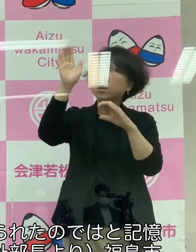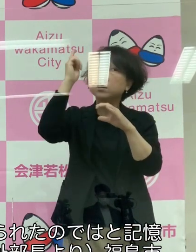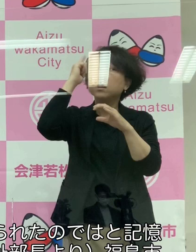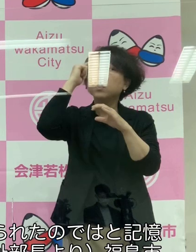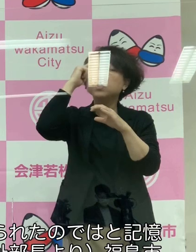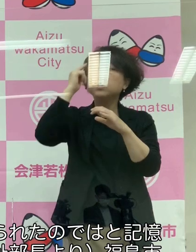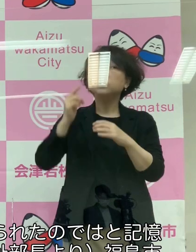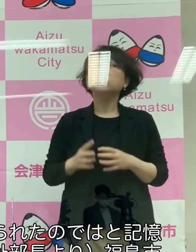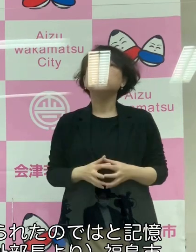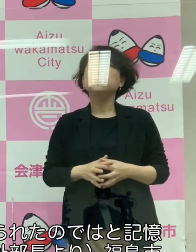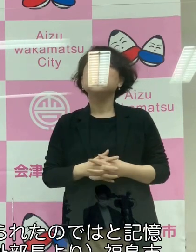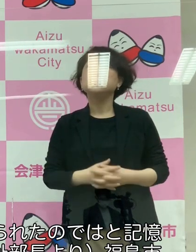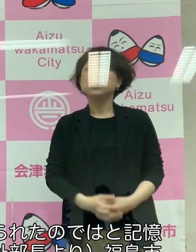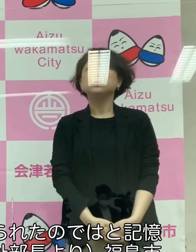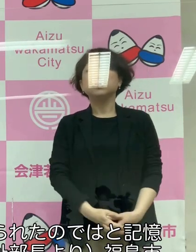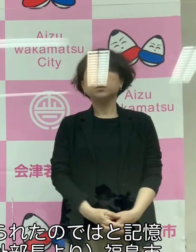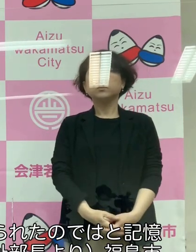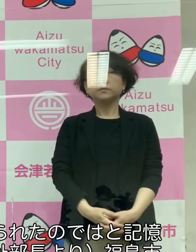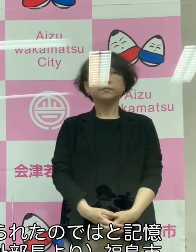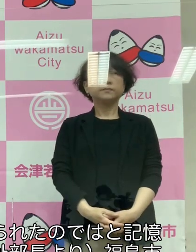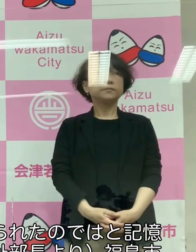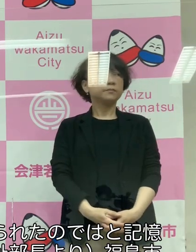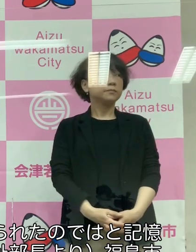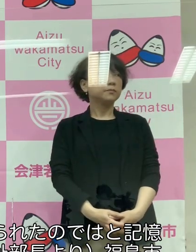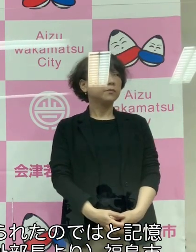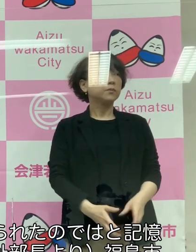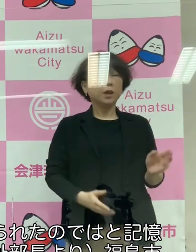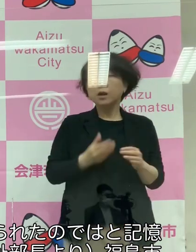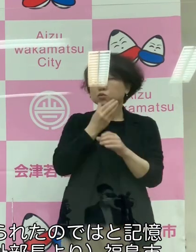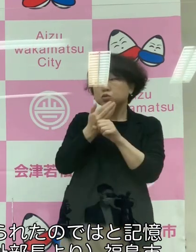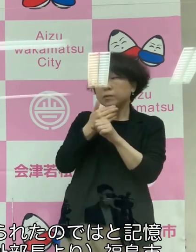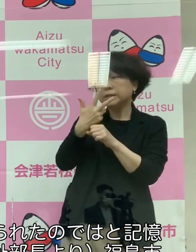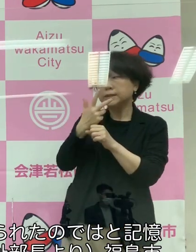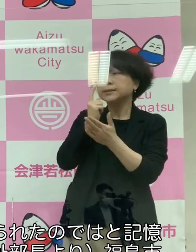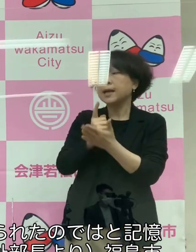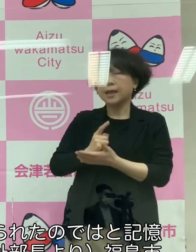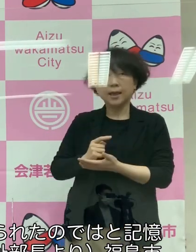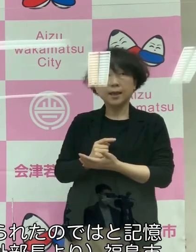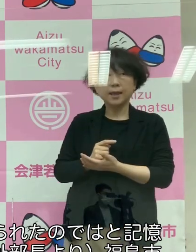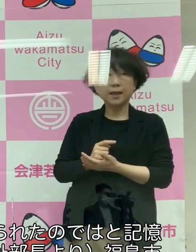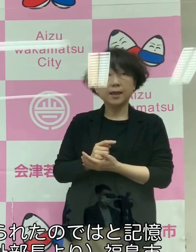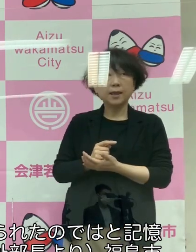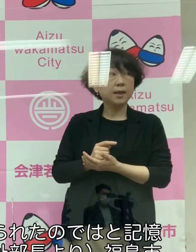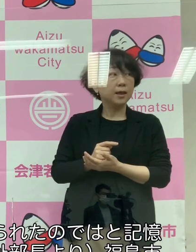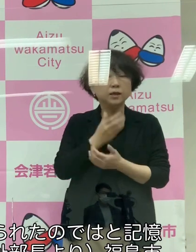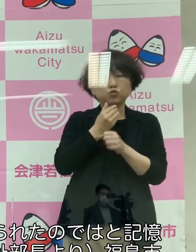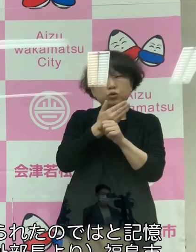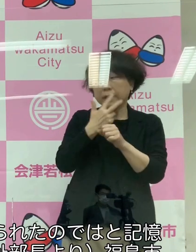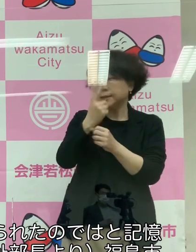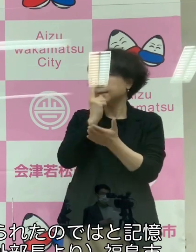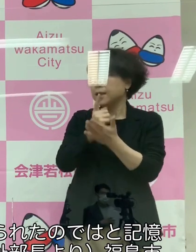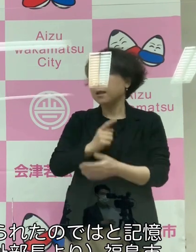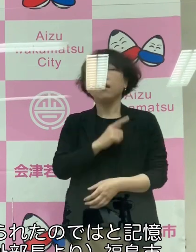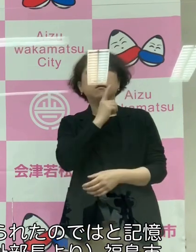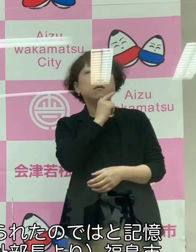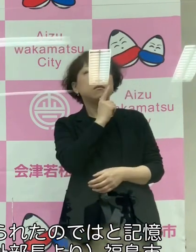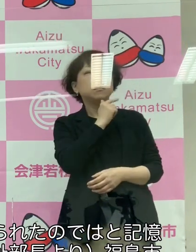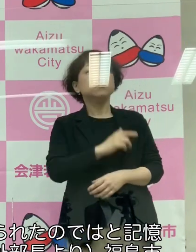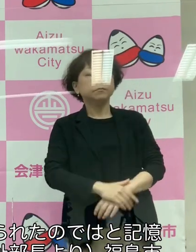記憶してますね。はい、 福島市だけですか？ 福島市だけ、 はい、 あ、そうです。は